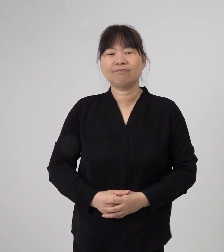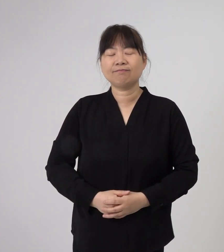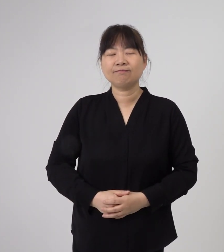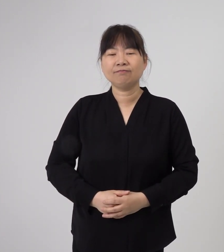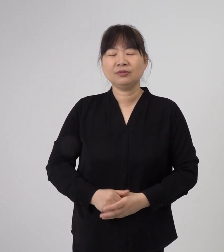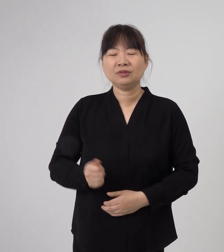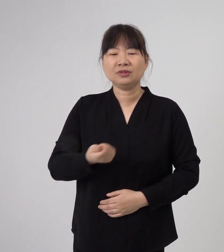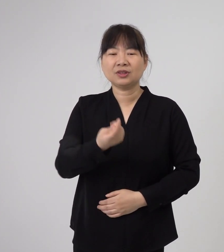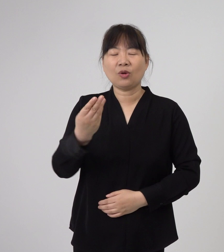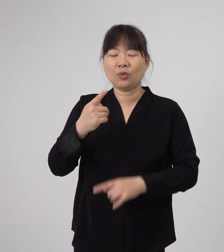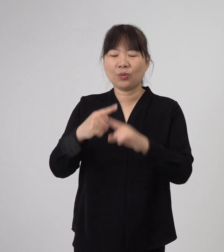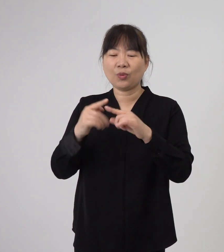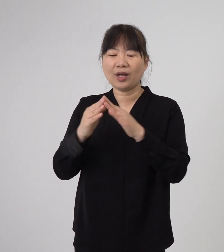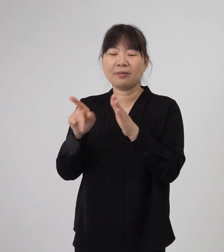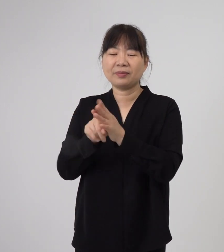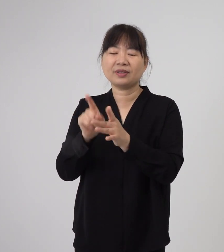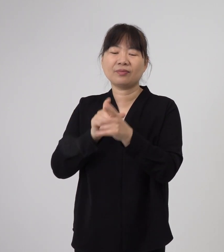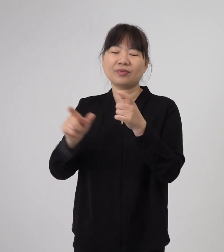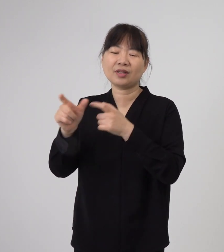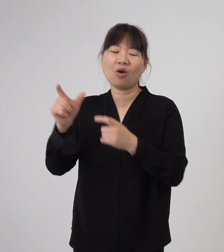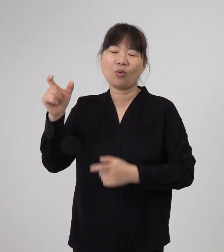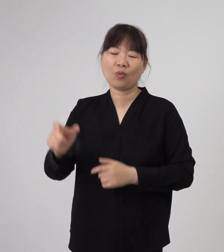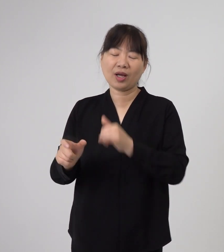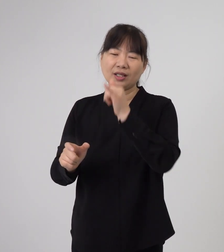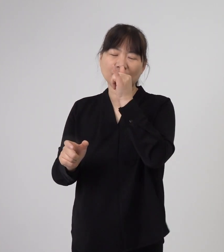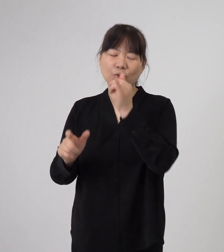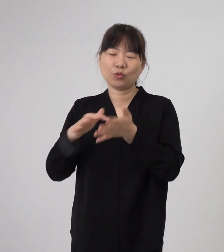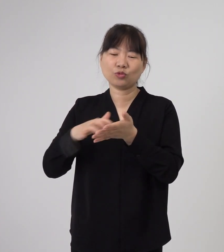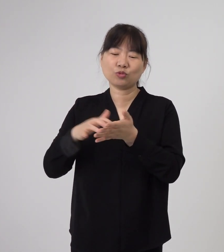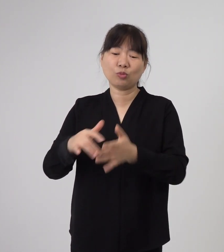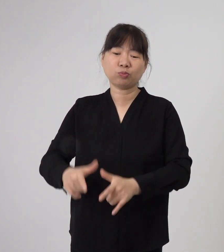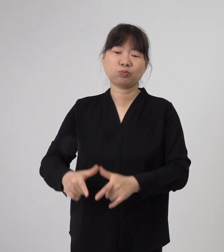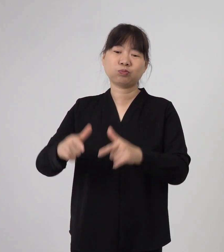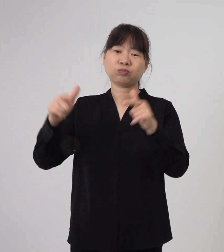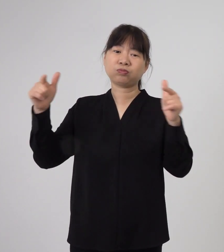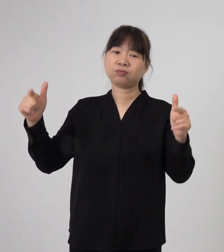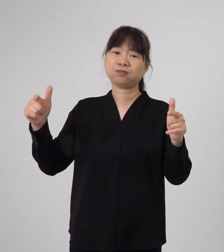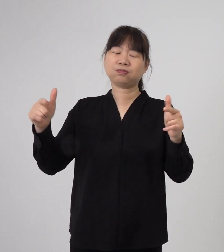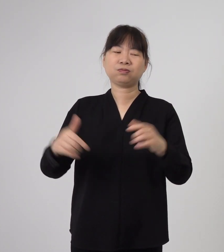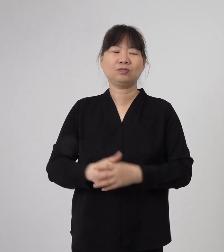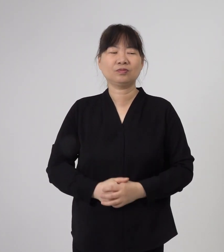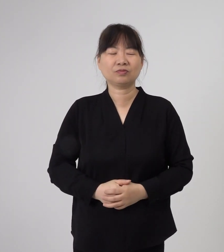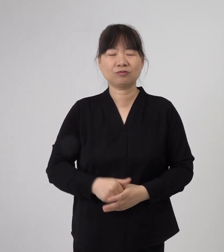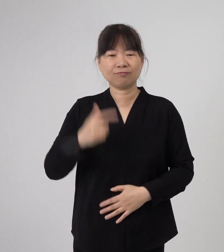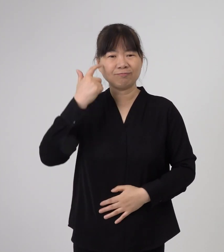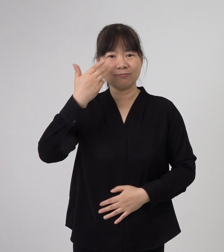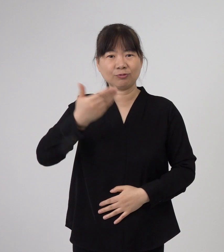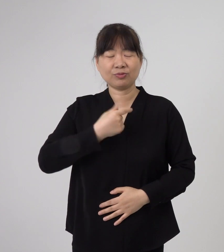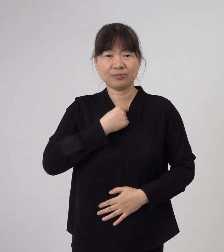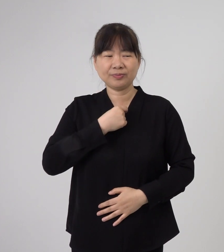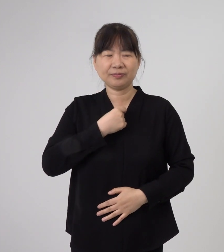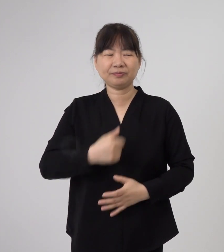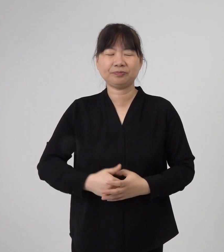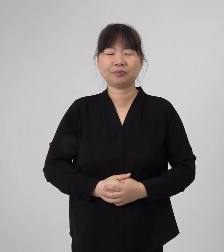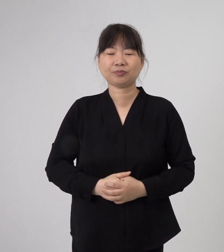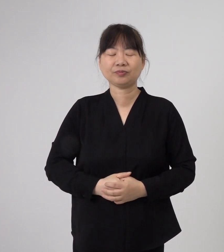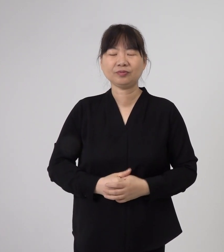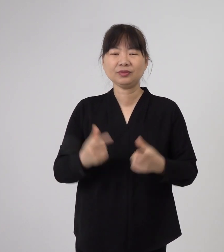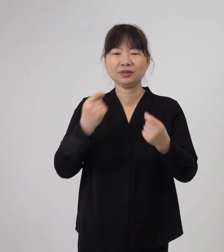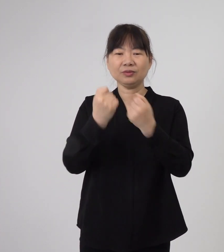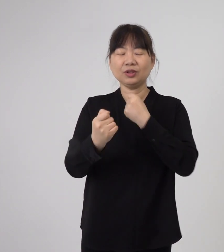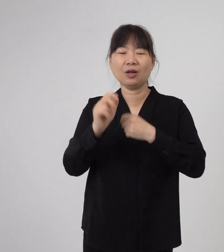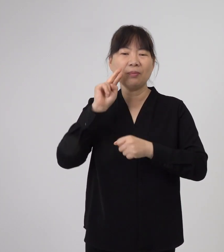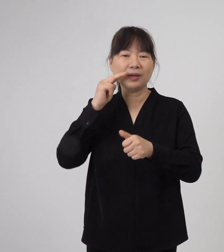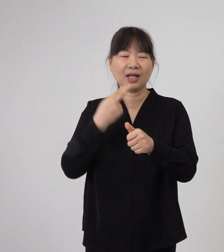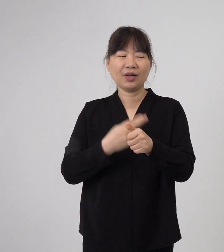이에 여러 교회가 믿음이 더 굳건해지고 수가 날마다 늘어가니라. 자, 물어봅시다. 그럼에도 불구하고